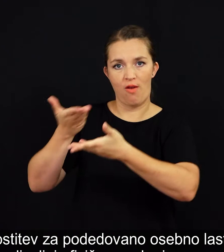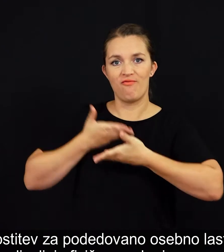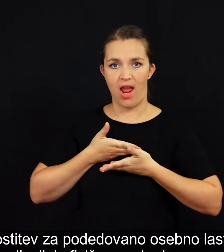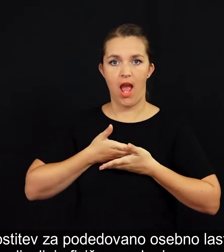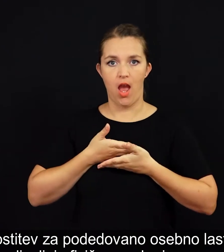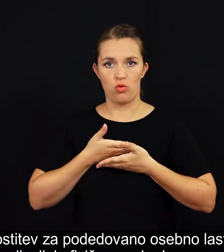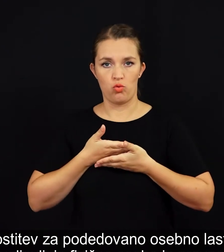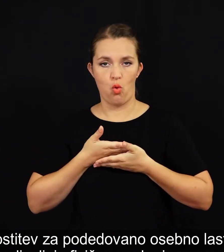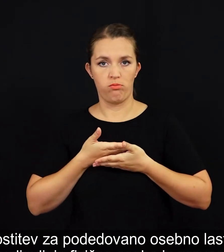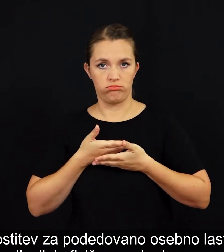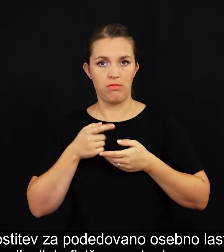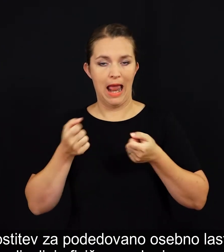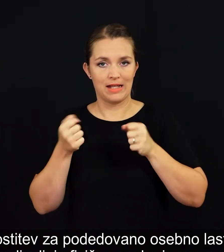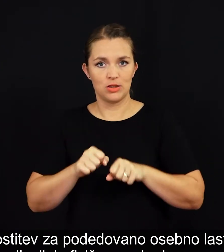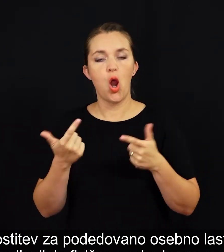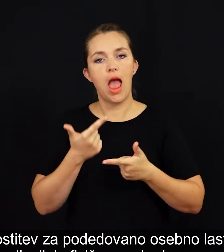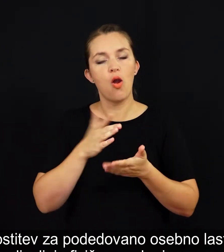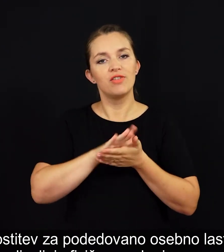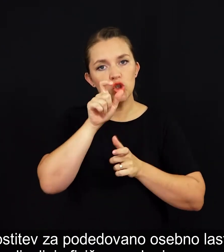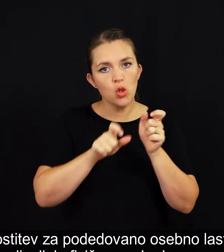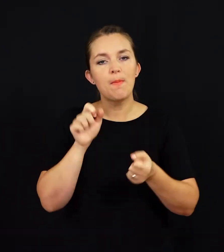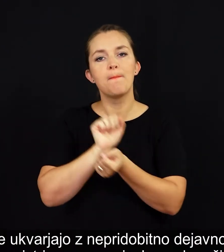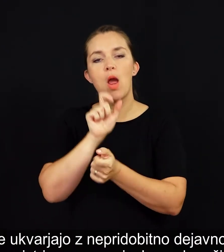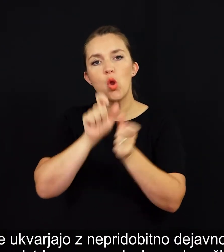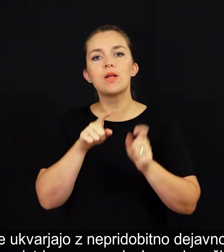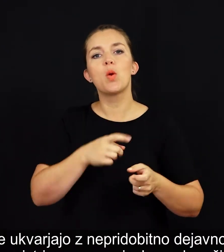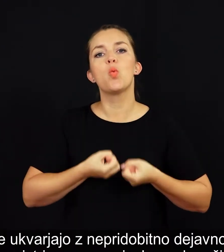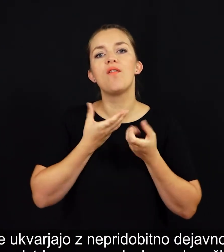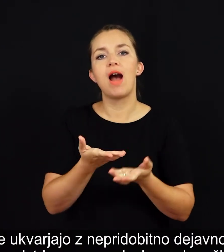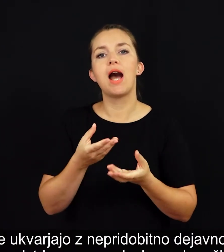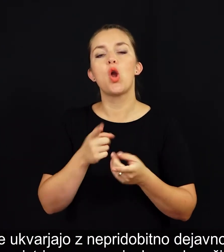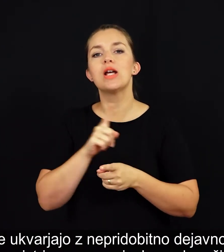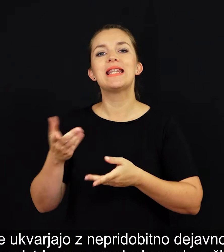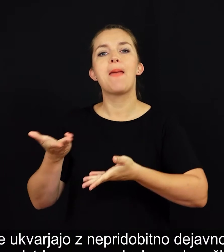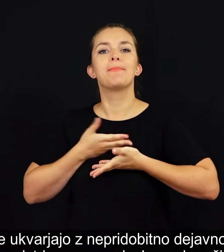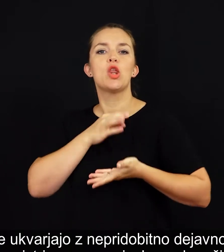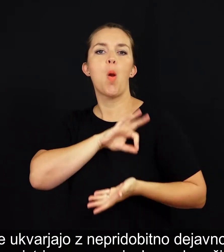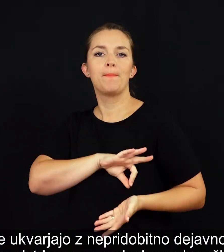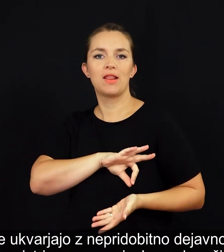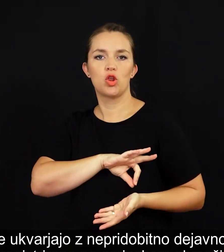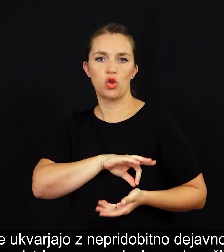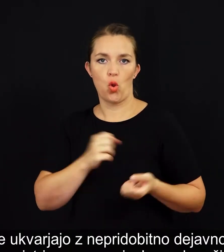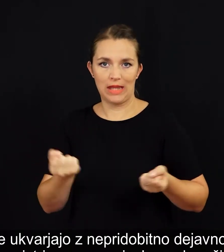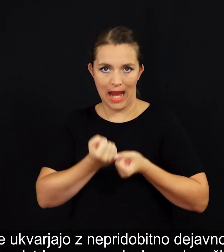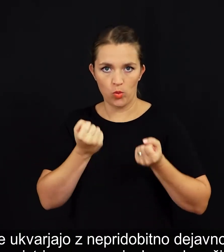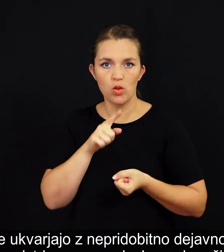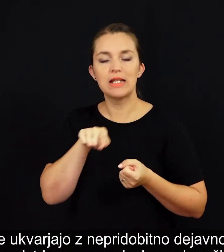uveljavljajo fizične osebe in pravne osebe, ki se ukvarjajo z nepridobitno dejavnostjo in so registrirane